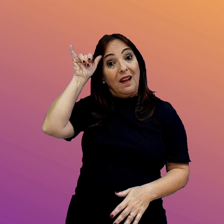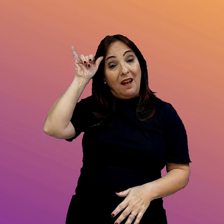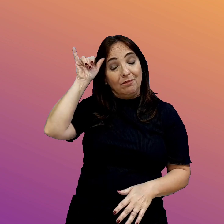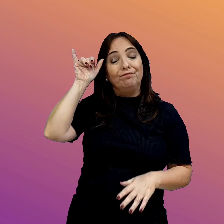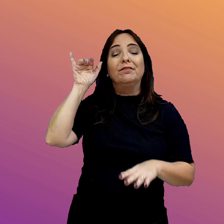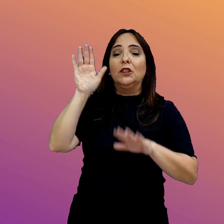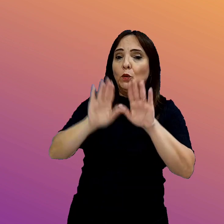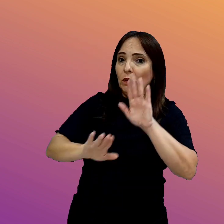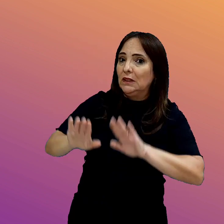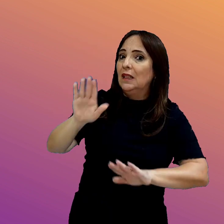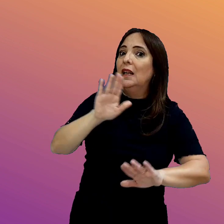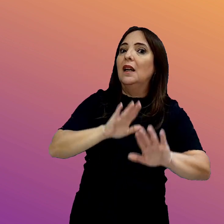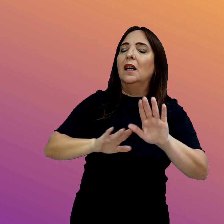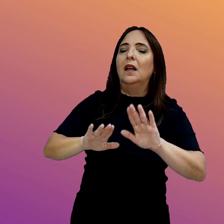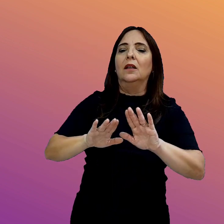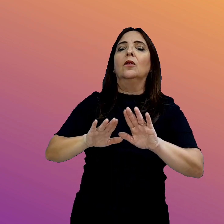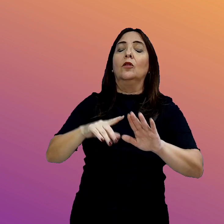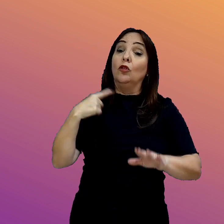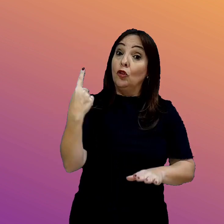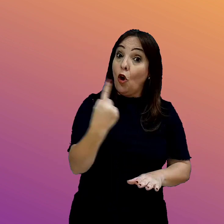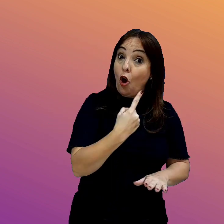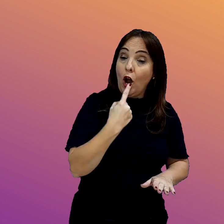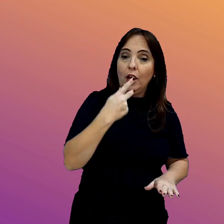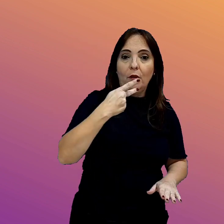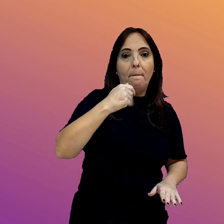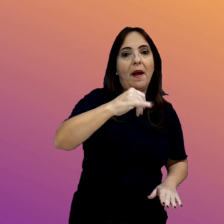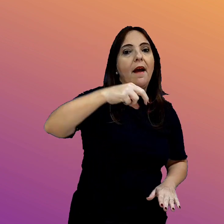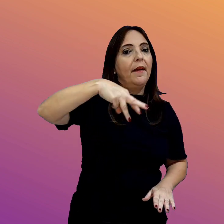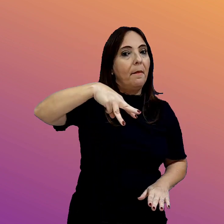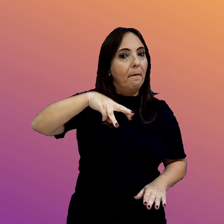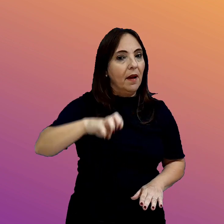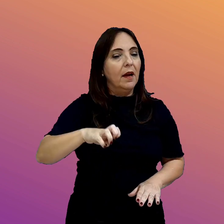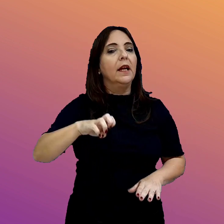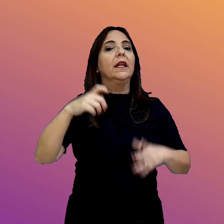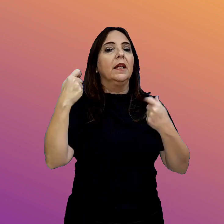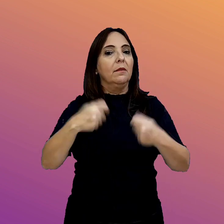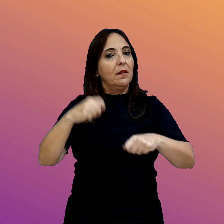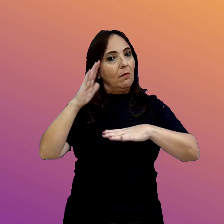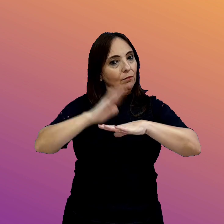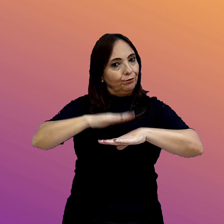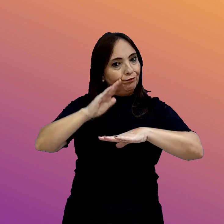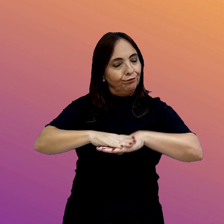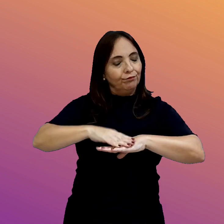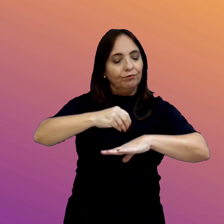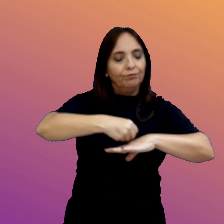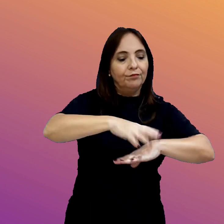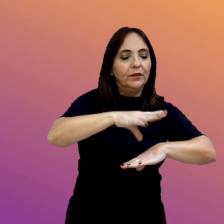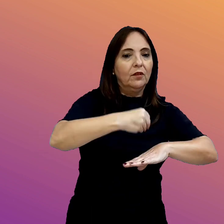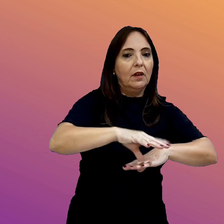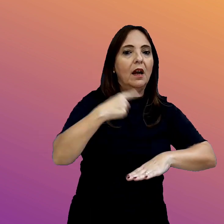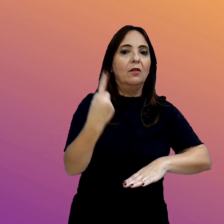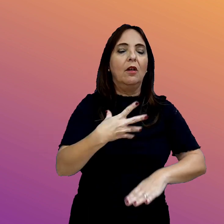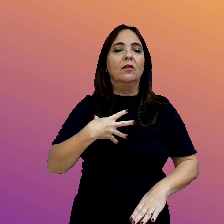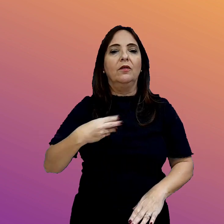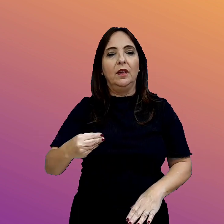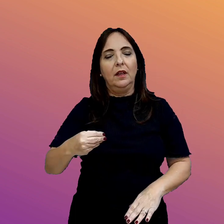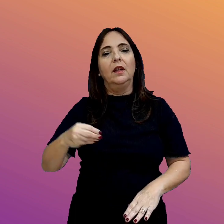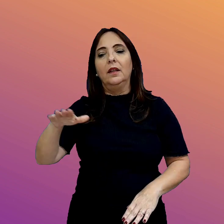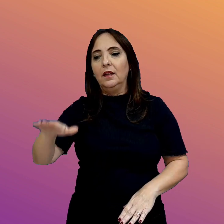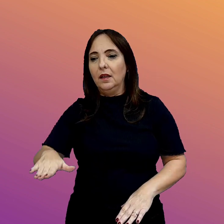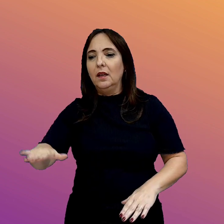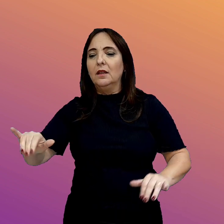terceirizar a educação dos nossos filhos. As nossas crianças estão sofrendo, vulneráveis. Recentemente,